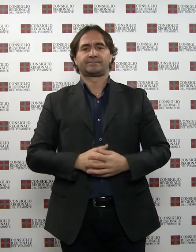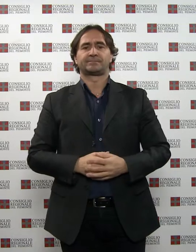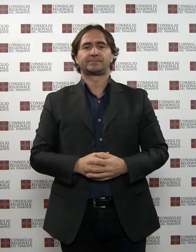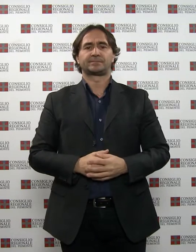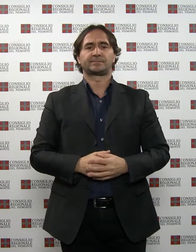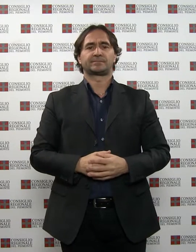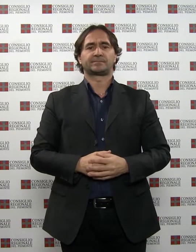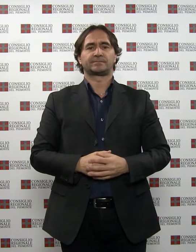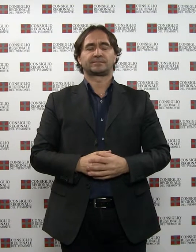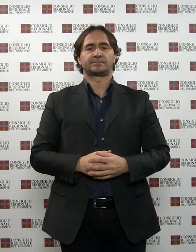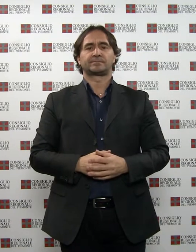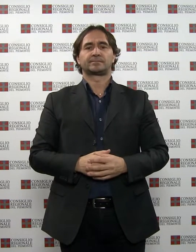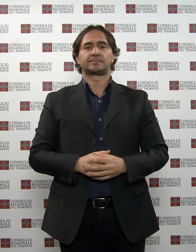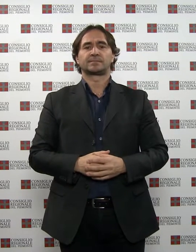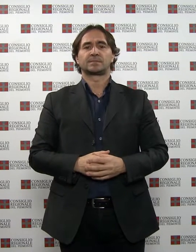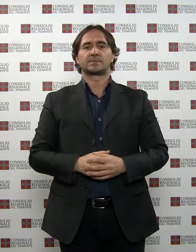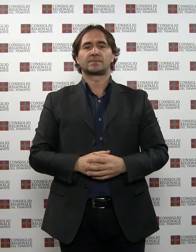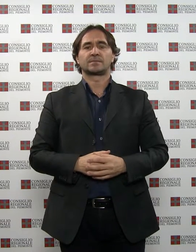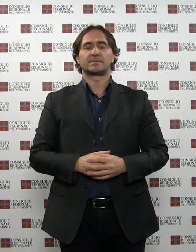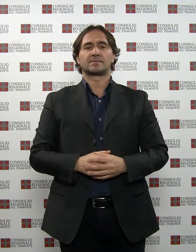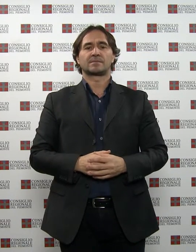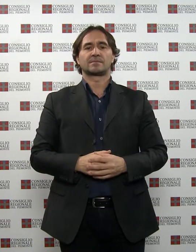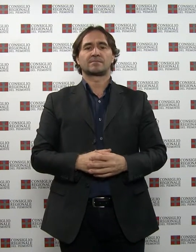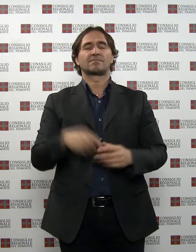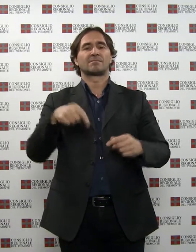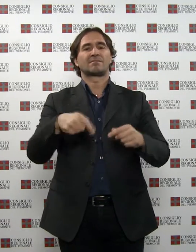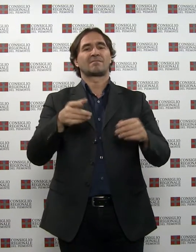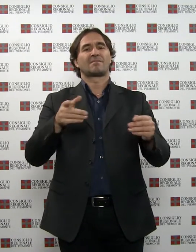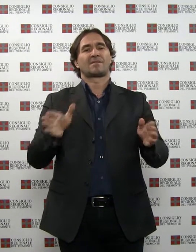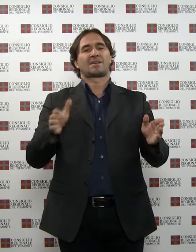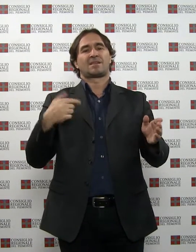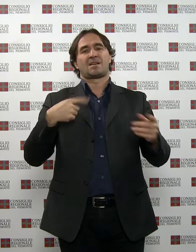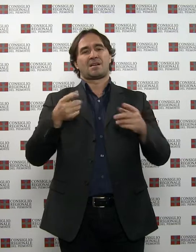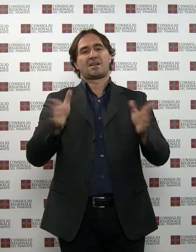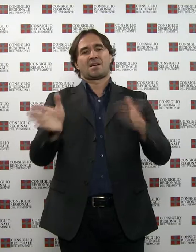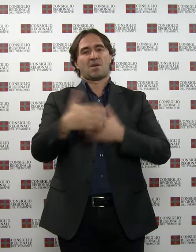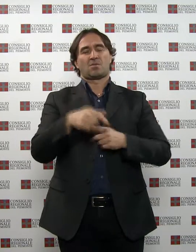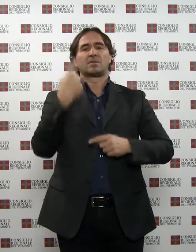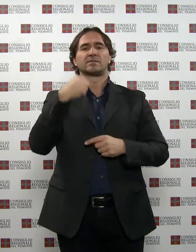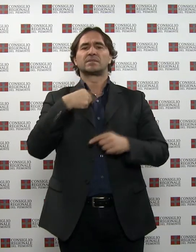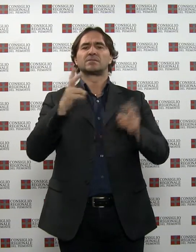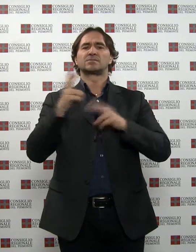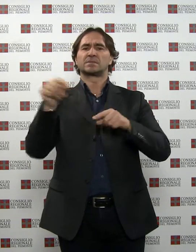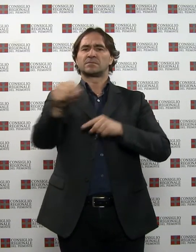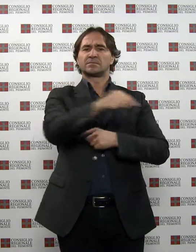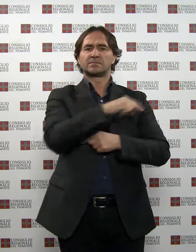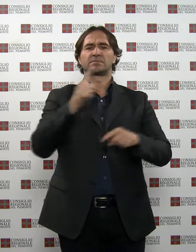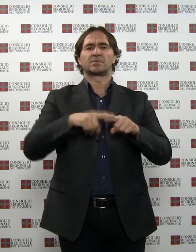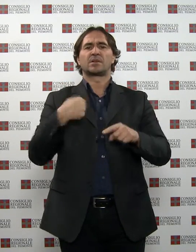In primo piano. Confronto in aula sulla riorganizzazione dei presidi e sul piano di rientro dei costi in sanità al centro del